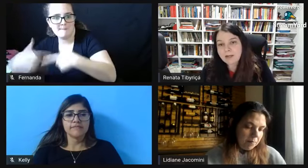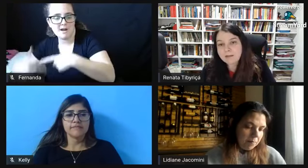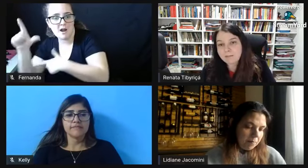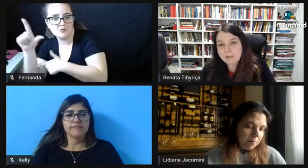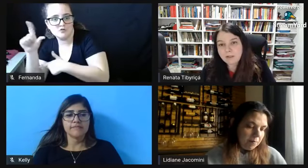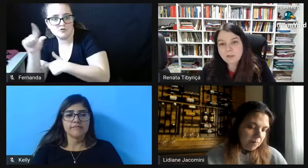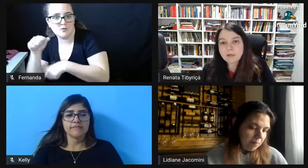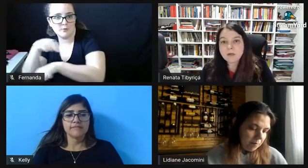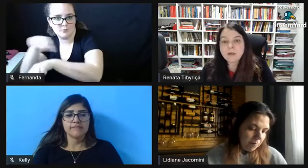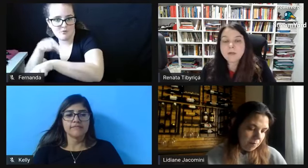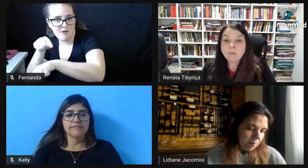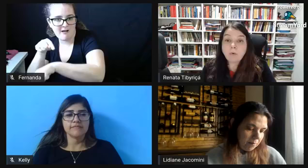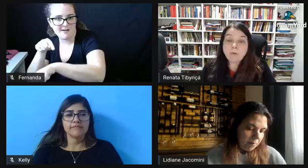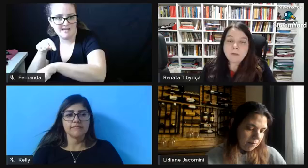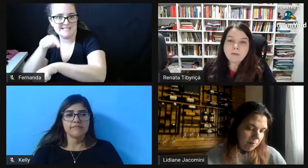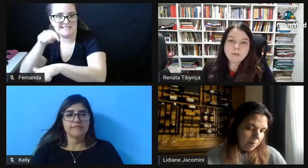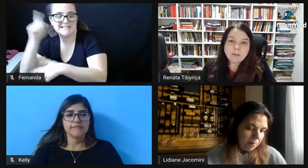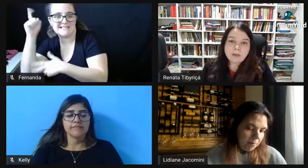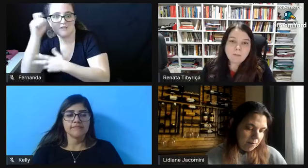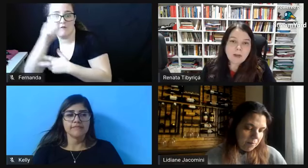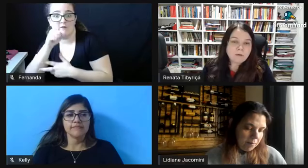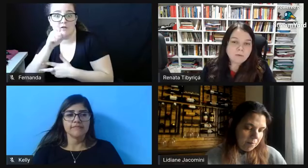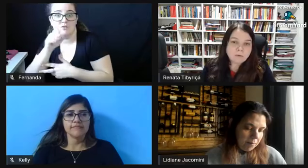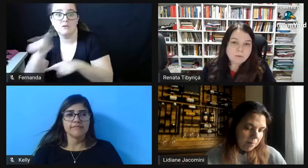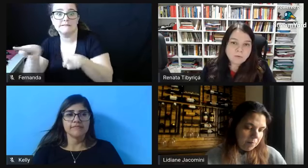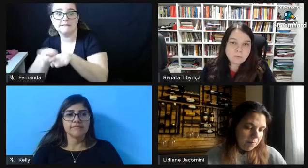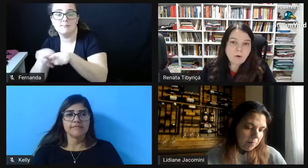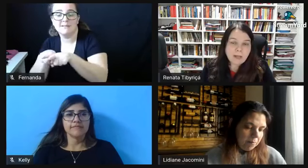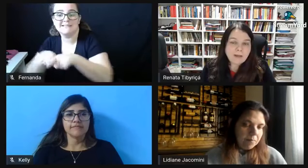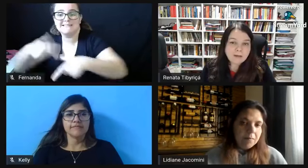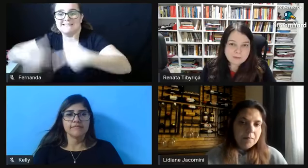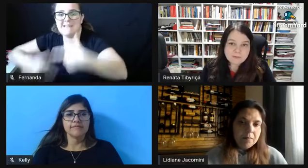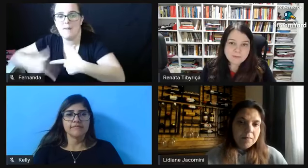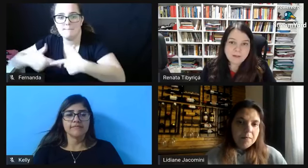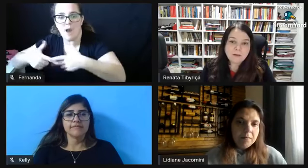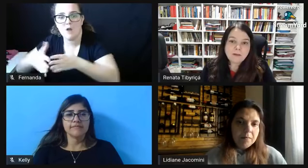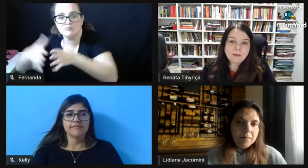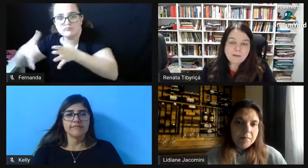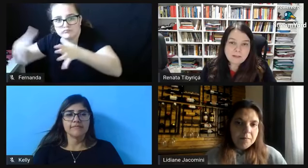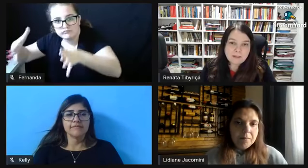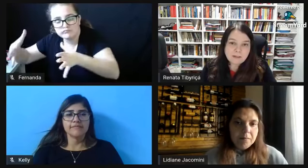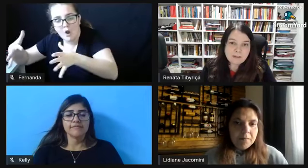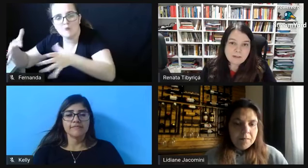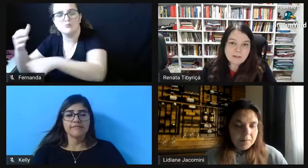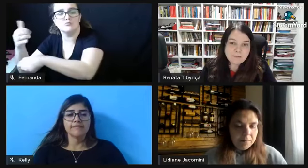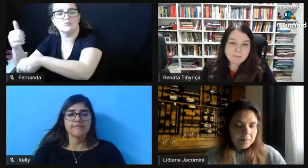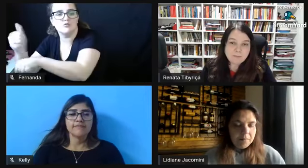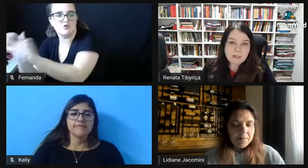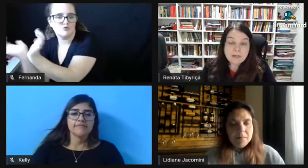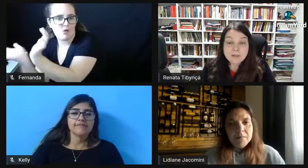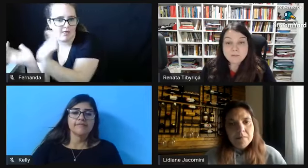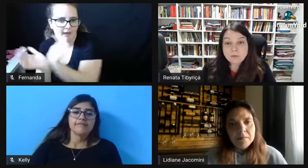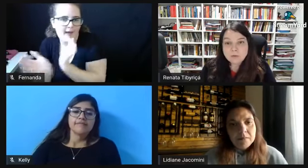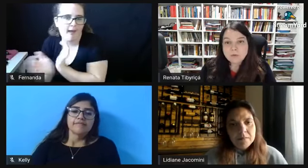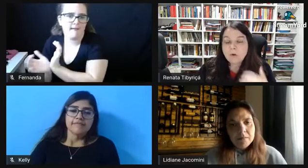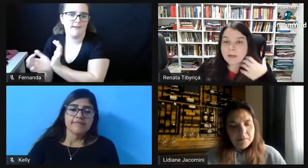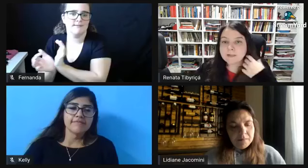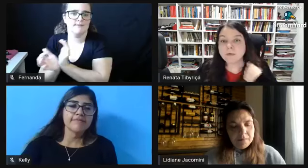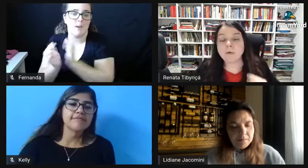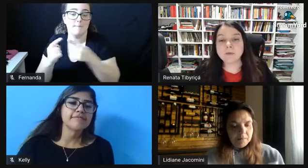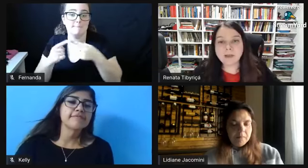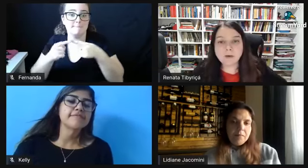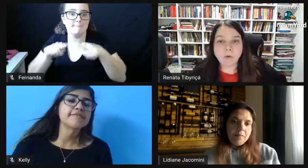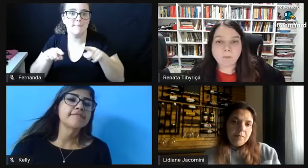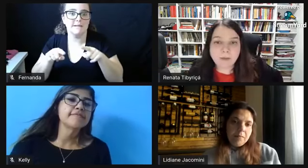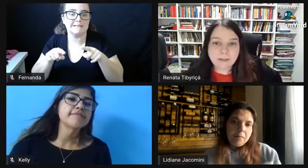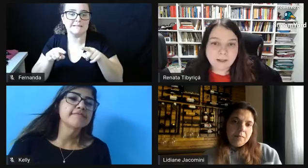impactar diretamente no aumento de trabalho dos colegas, né? E aí, às vezes, os colegas